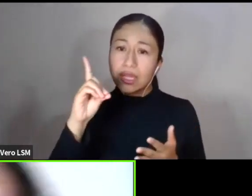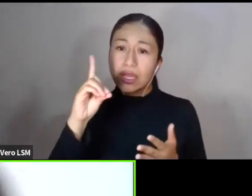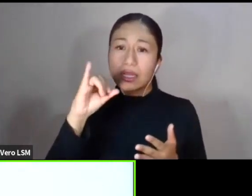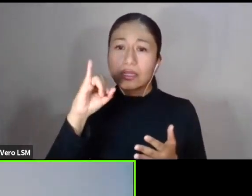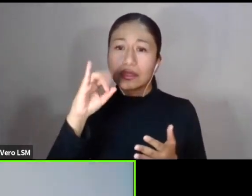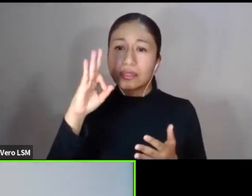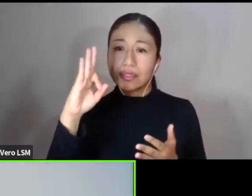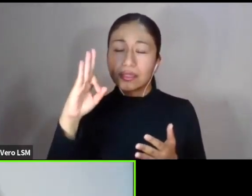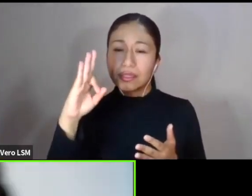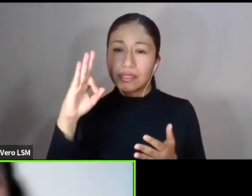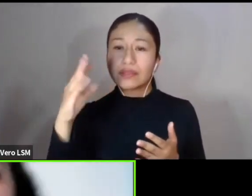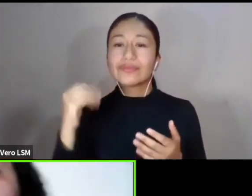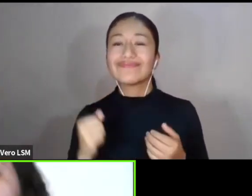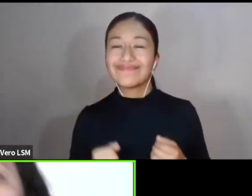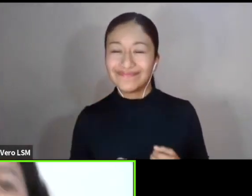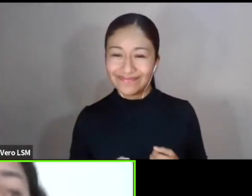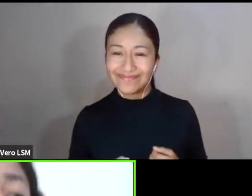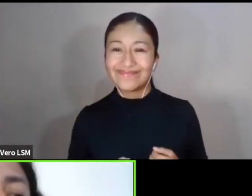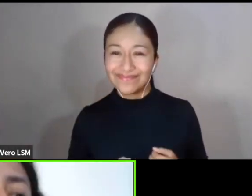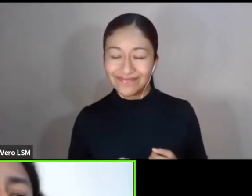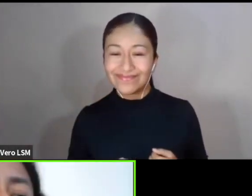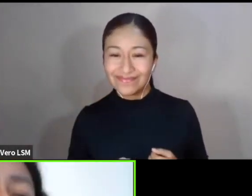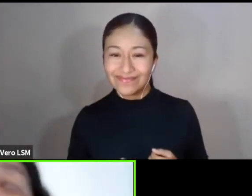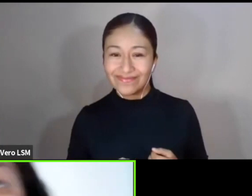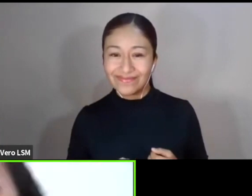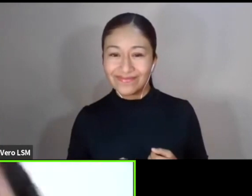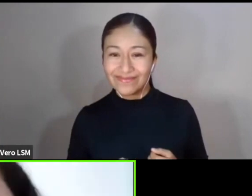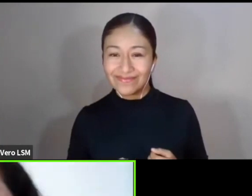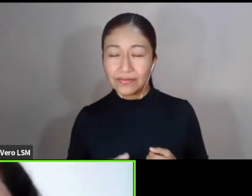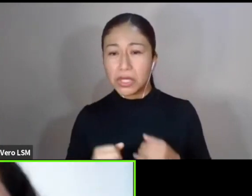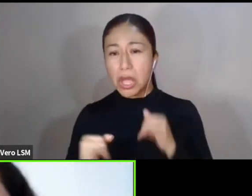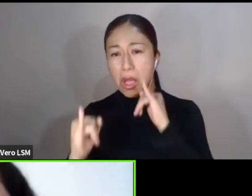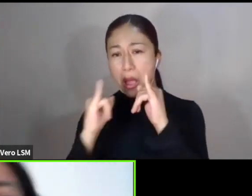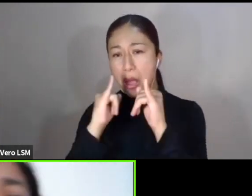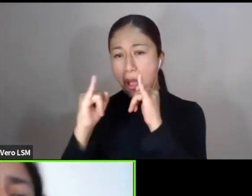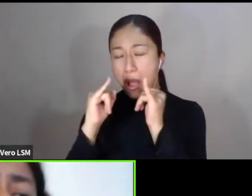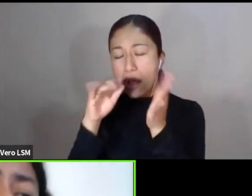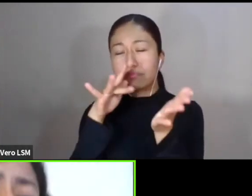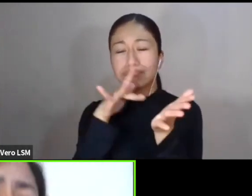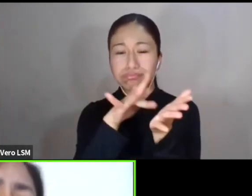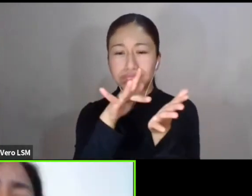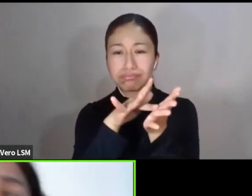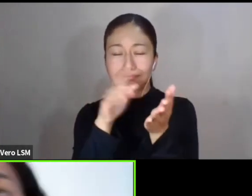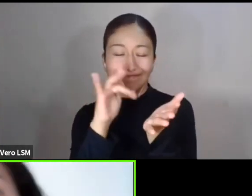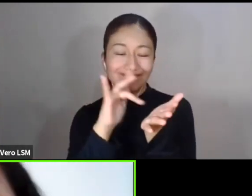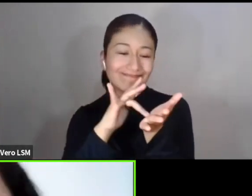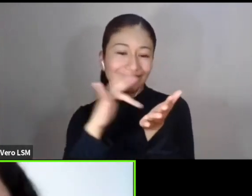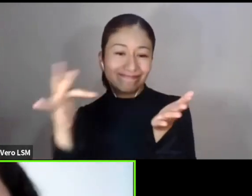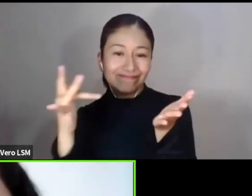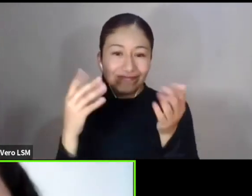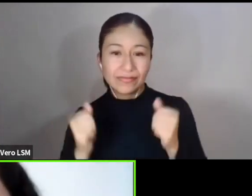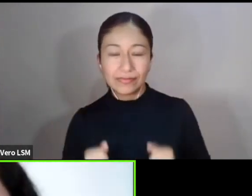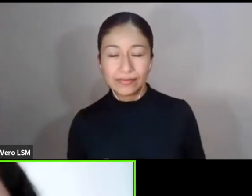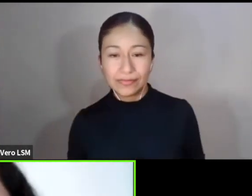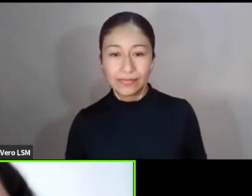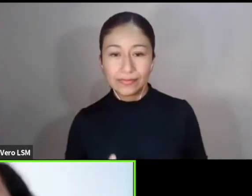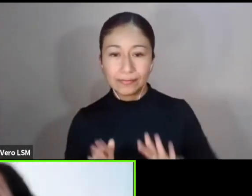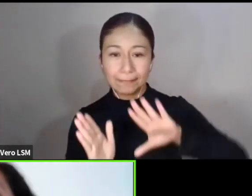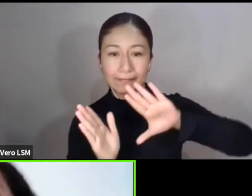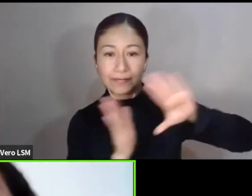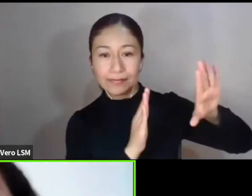por todo esto que nos permiten hoy en día tener. Y pues estamos en el Centro de Estudios en Discapacidad y